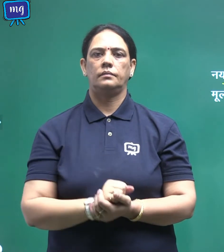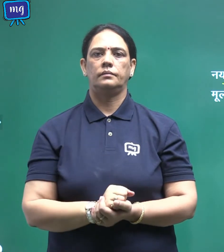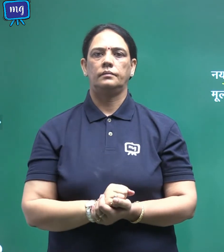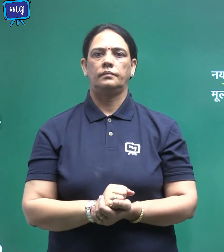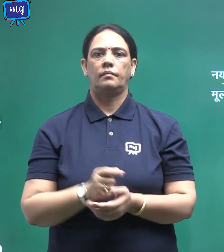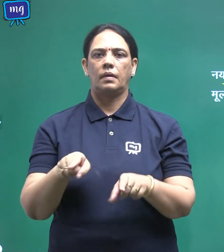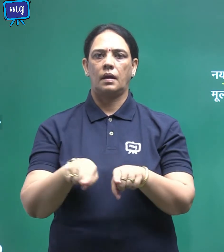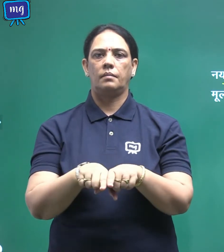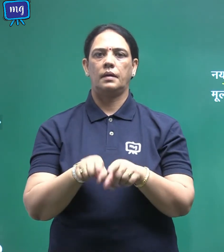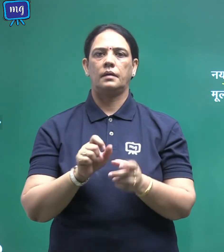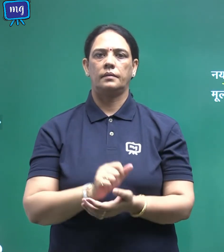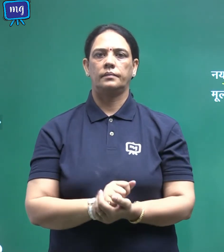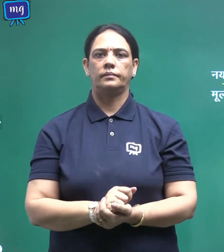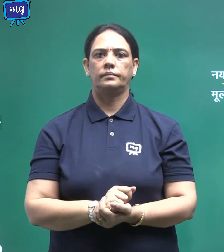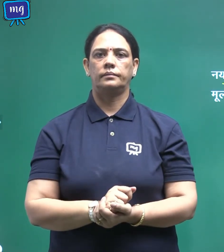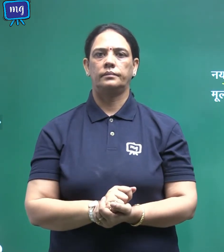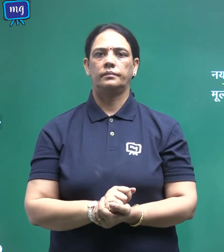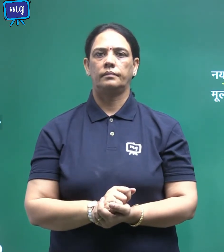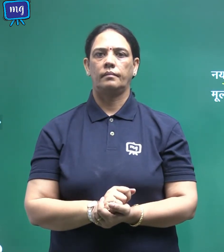बराबर